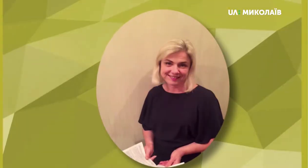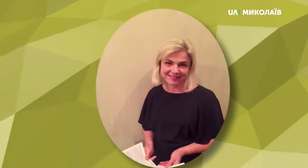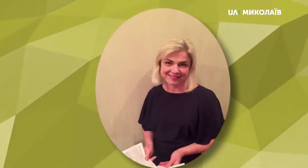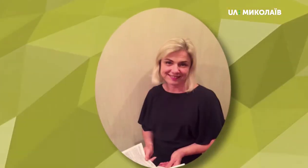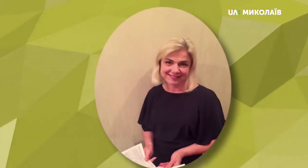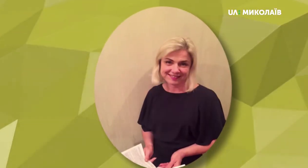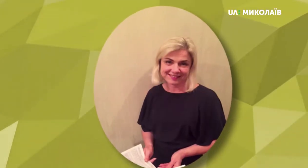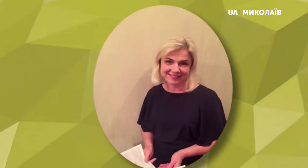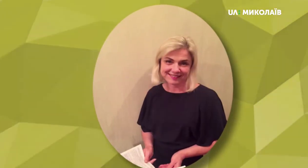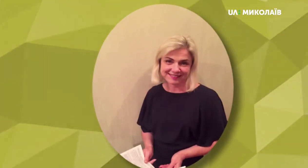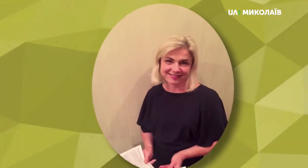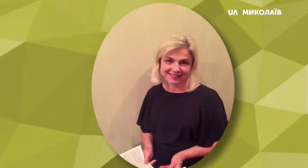в судочинстві.